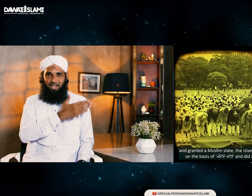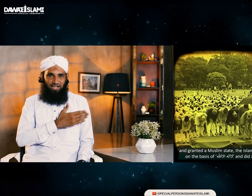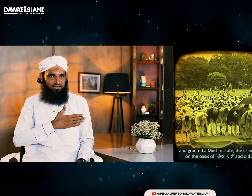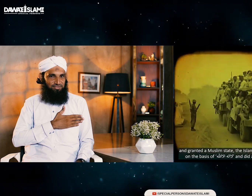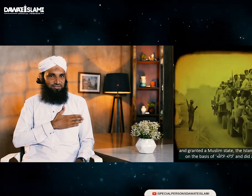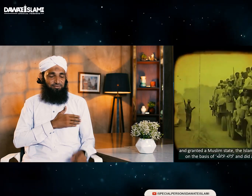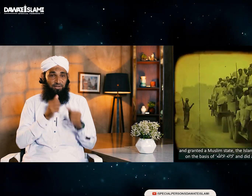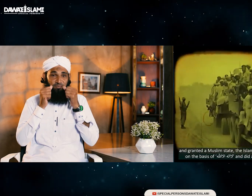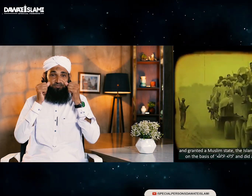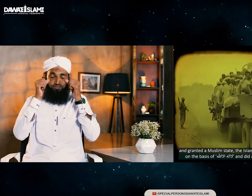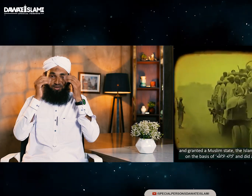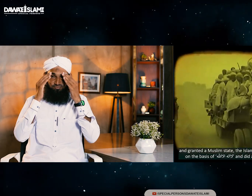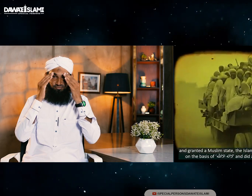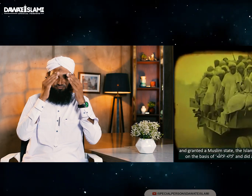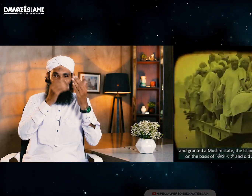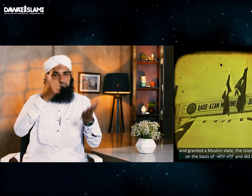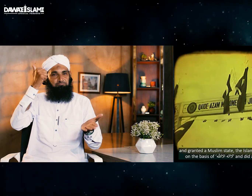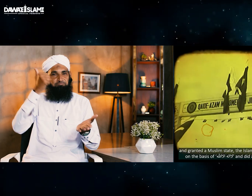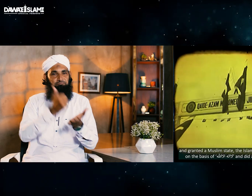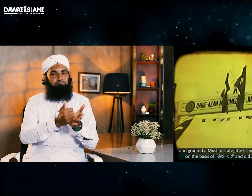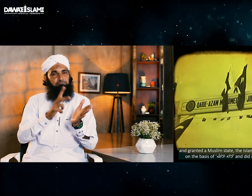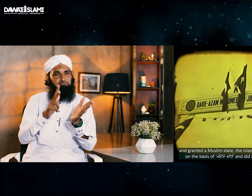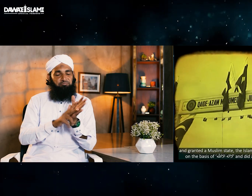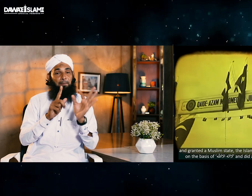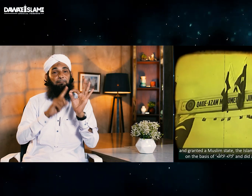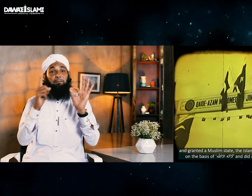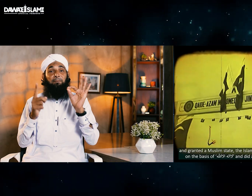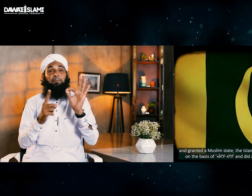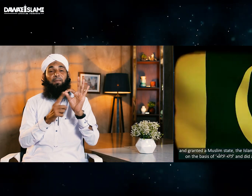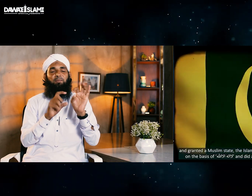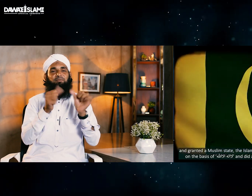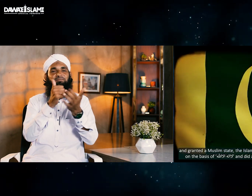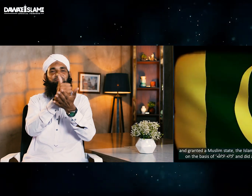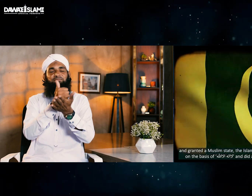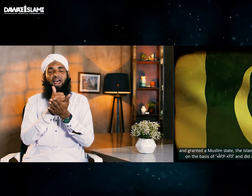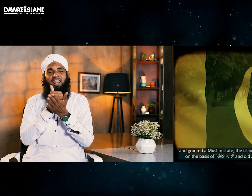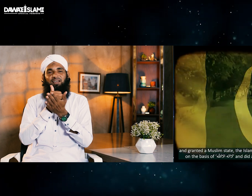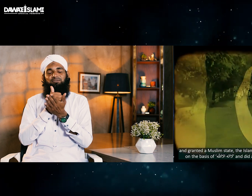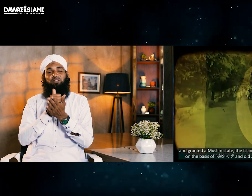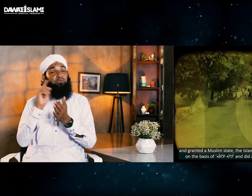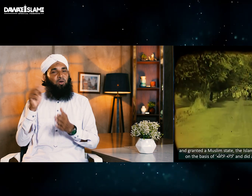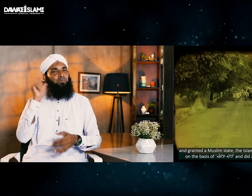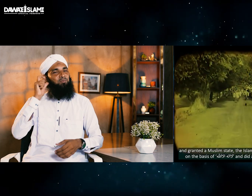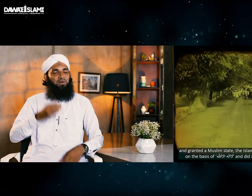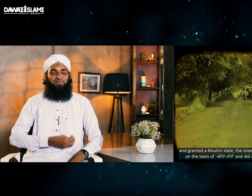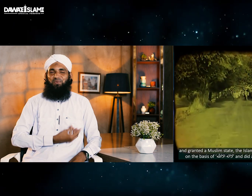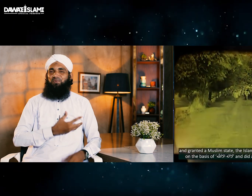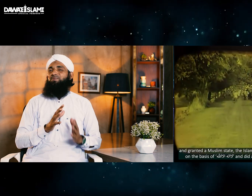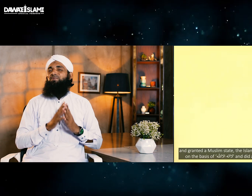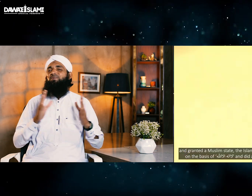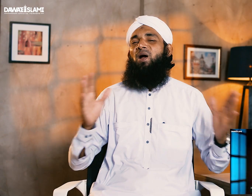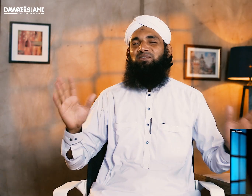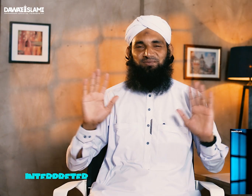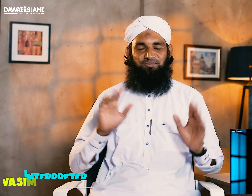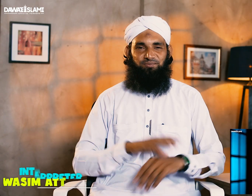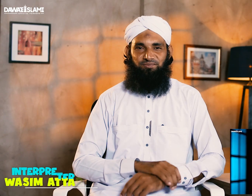کی بنیاد پر قائم ایک مسلمان ریاست اسلامی جمہوریہ پاکستان عطا فرما کر مسلمانوں پر ایک احسان عظیم